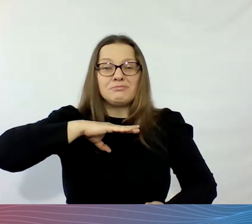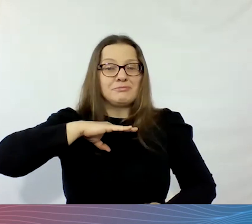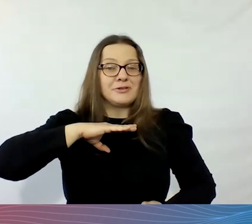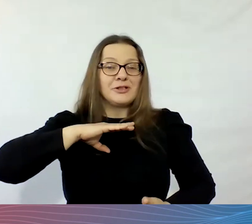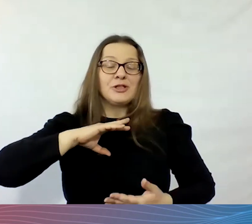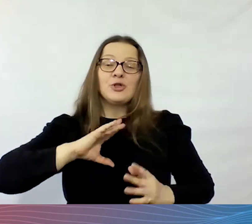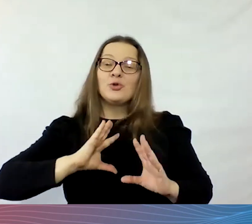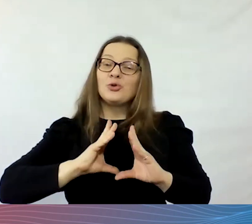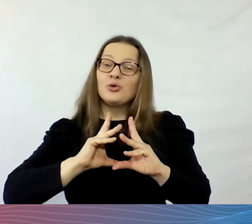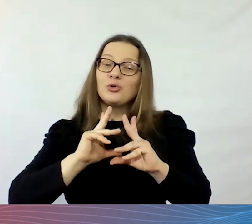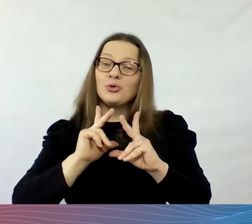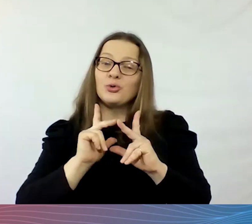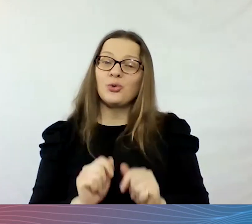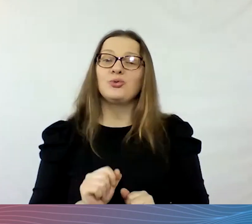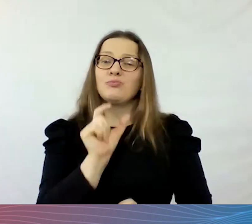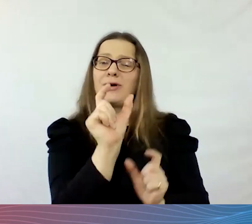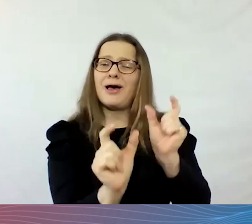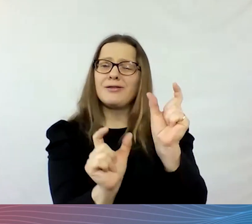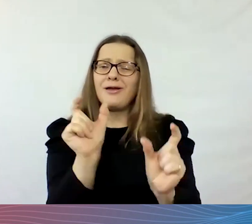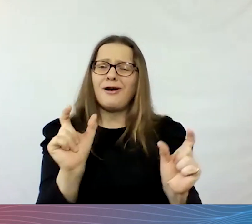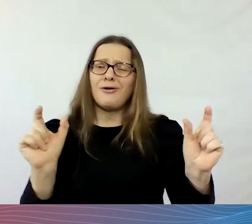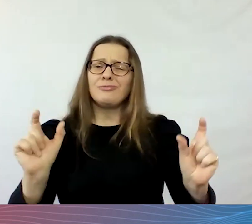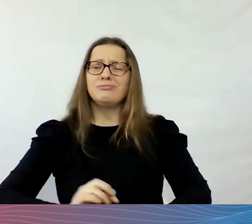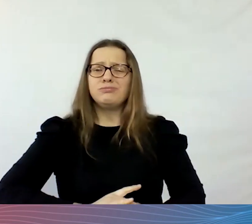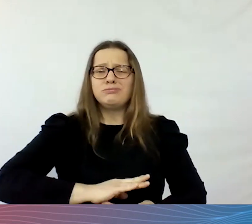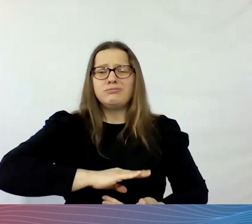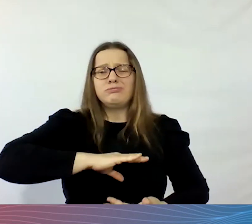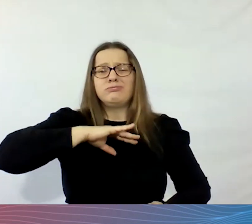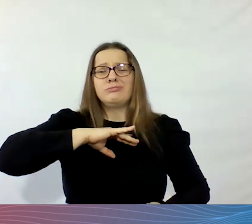as coisas. Não, porque a igreja é próprio Cristo expandido.